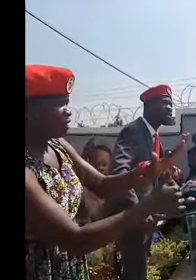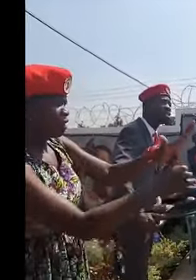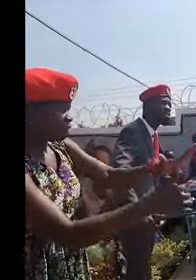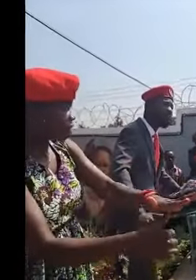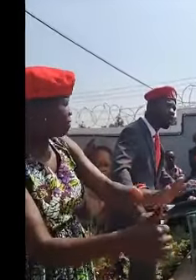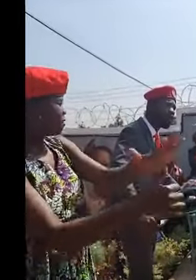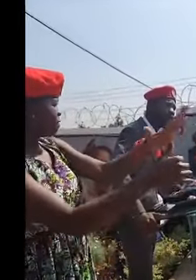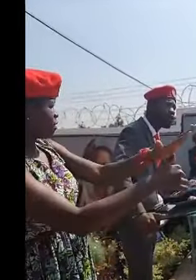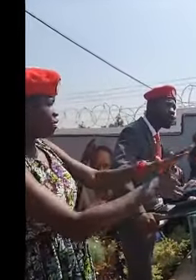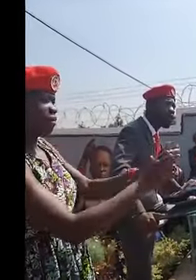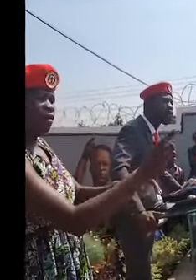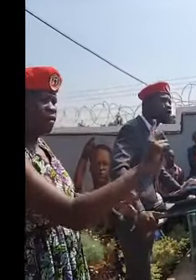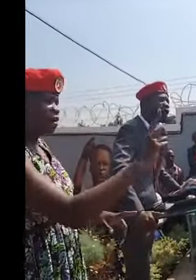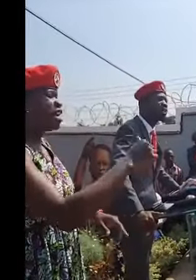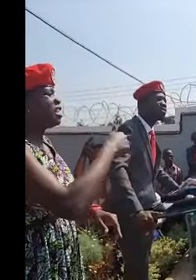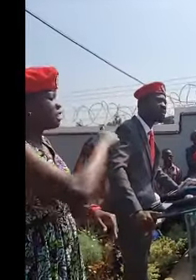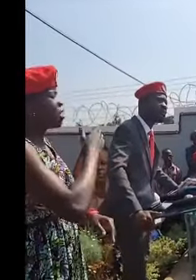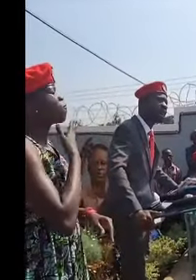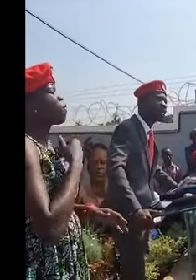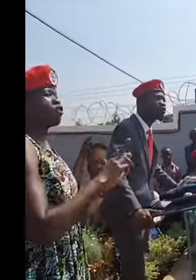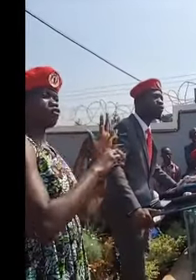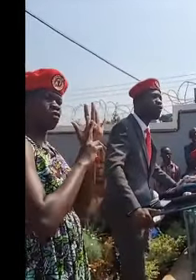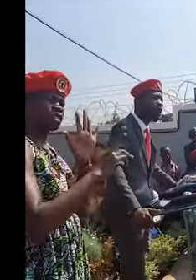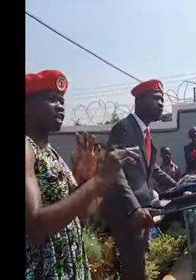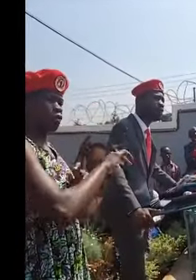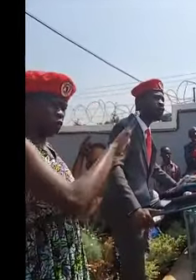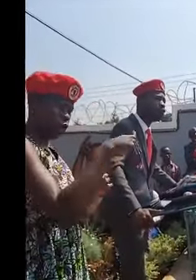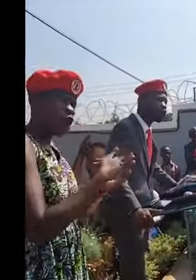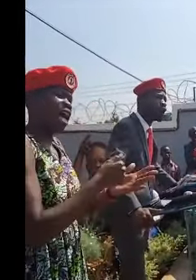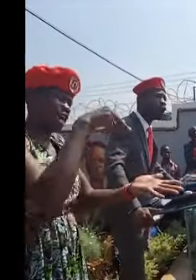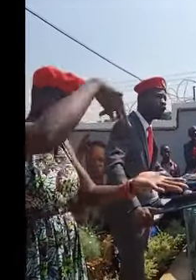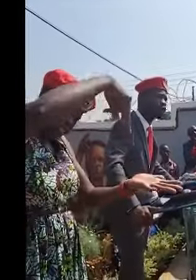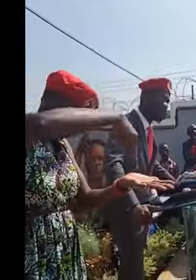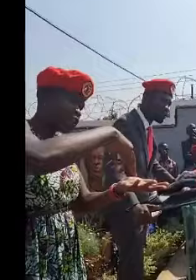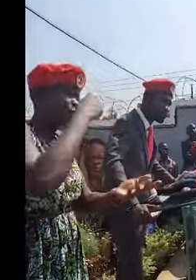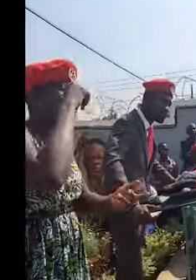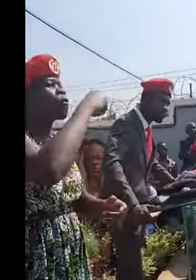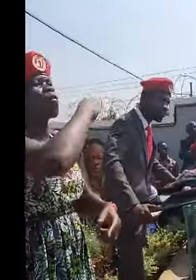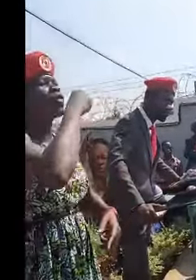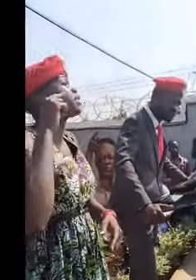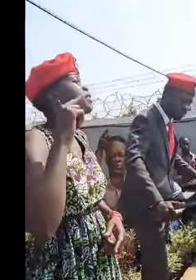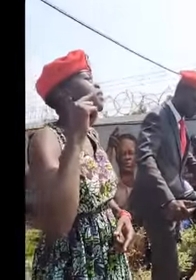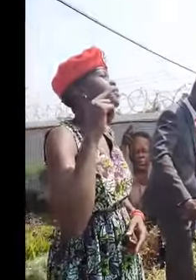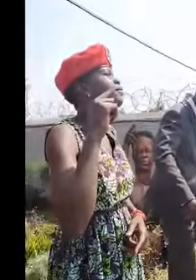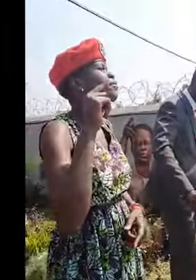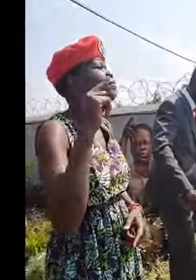ŋŋenda kwesimbawo okuvuganya Museveni ate tumuwangule mu